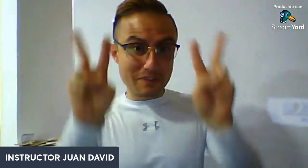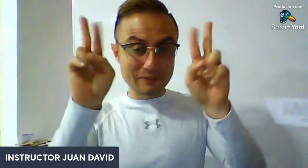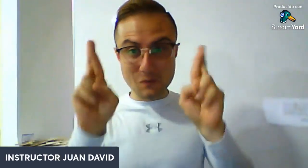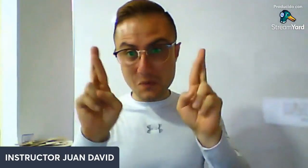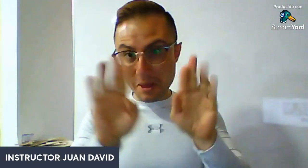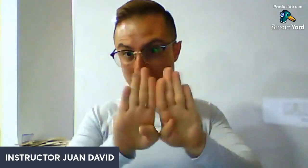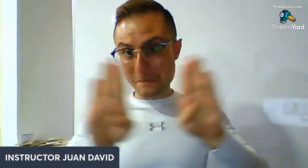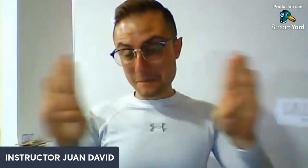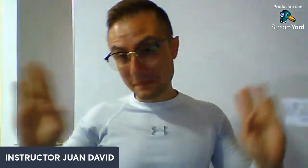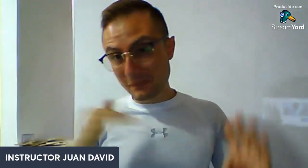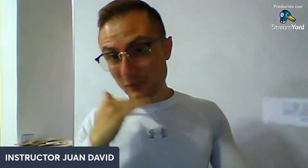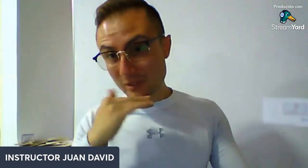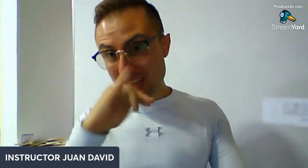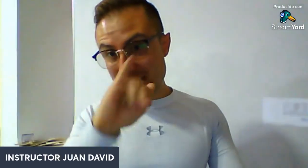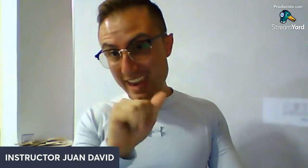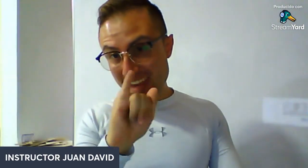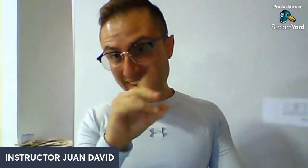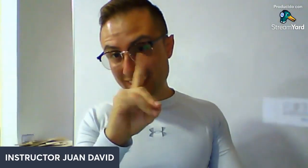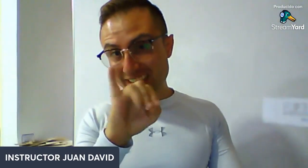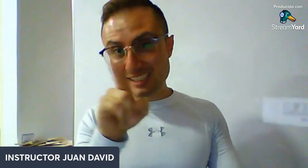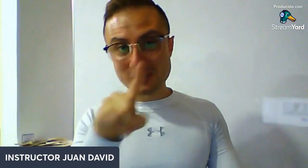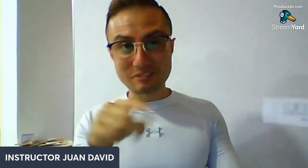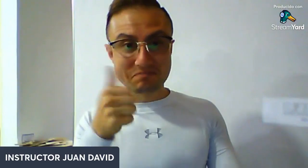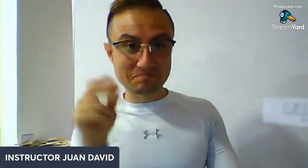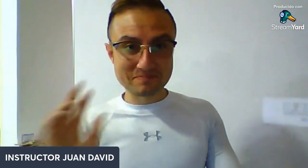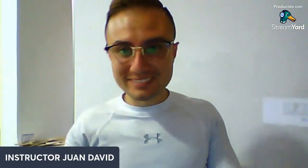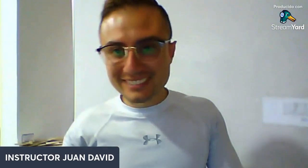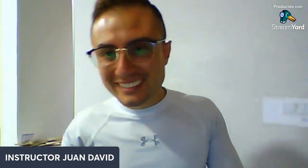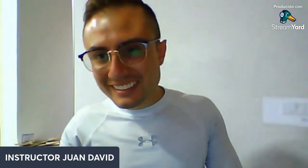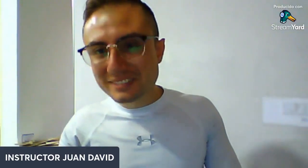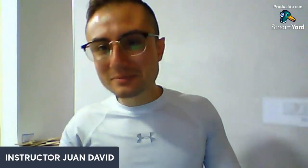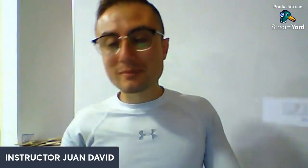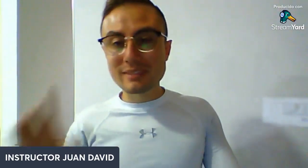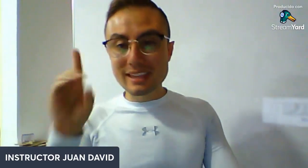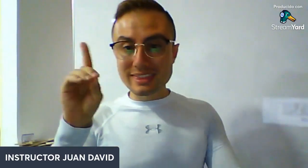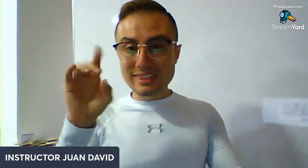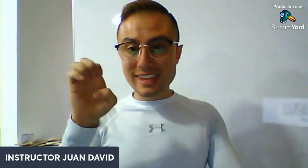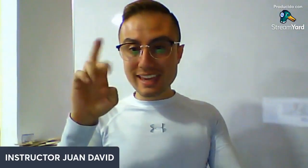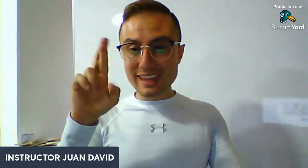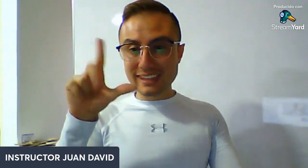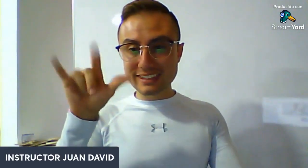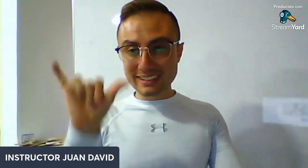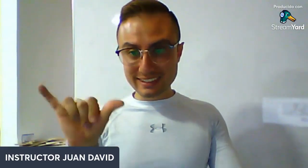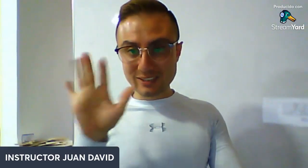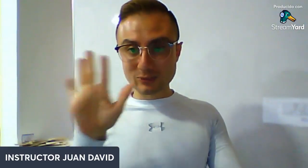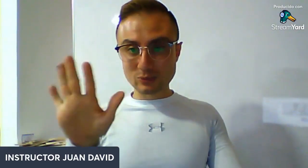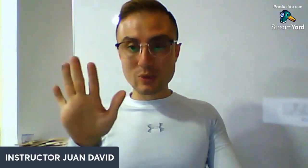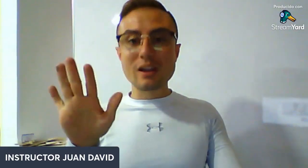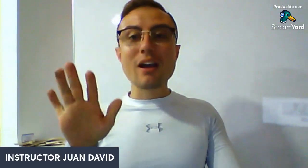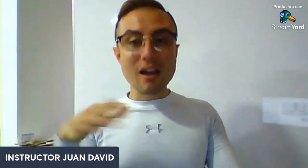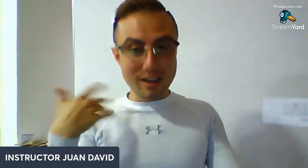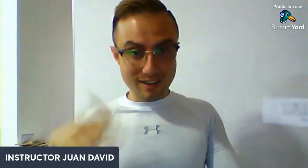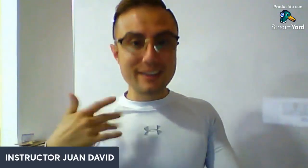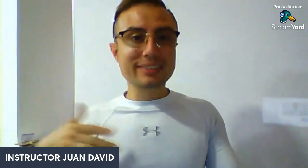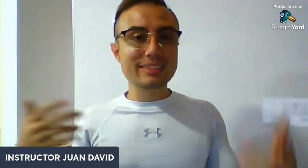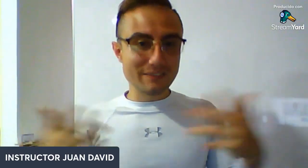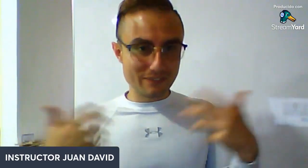mala conexión y puedas ver de este en vivo ojalá que si hi this de él y